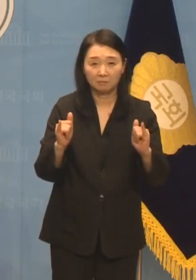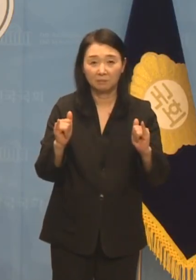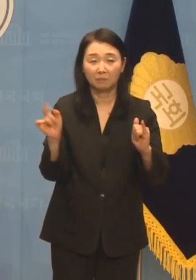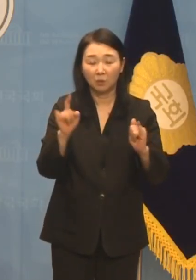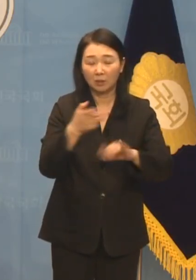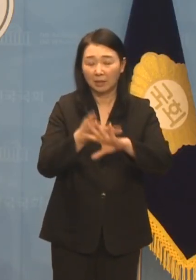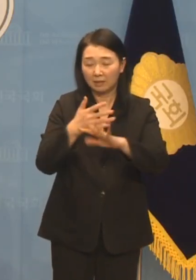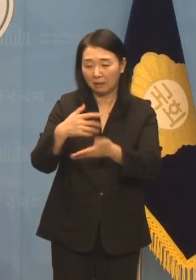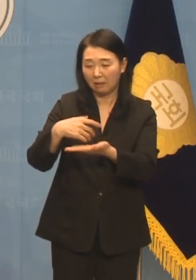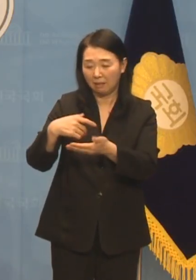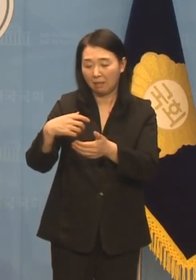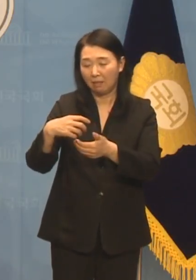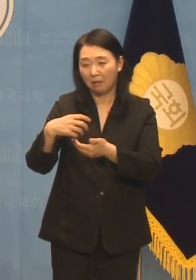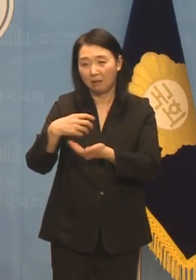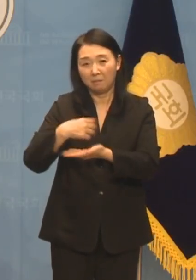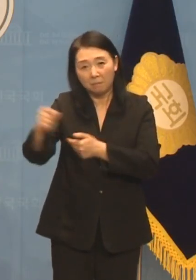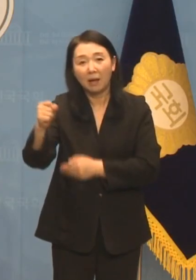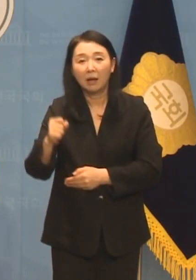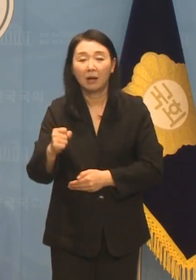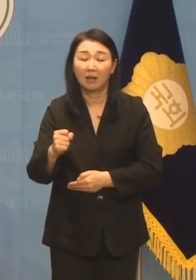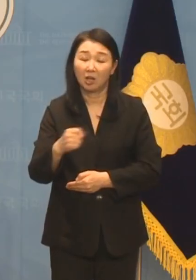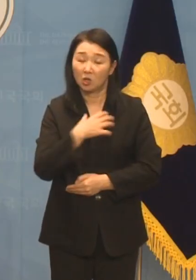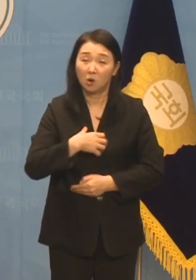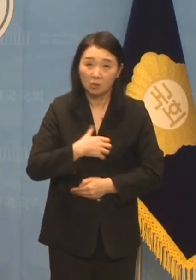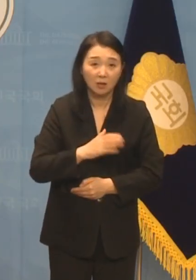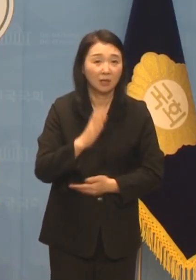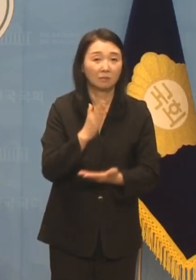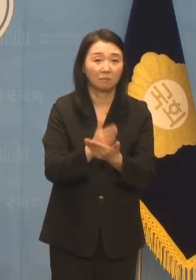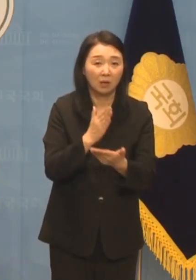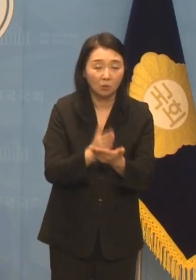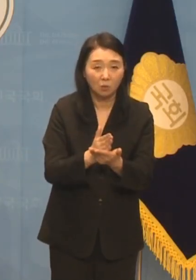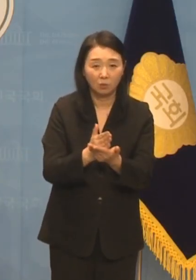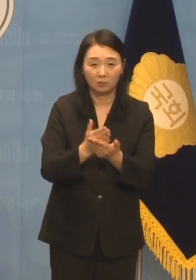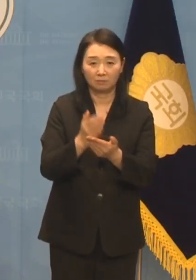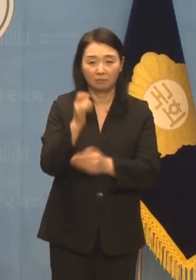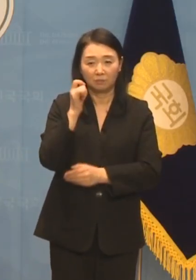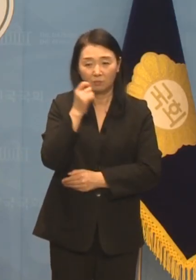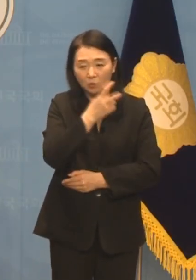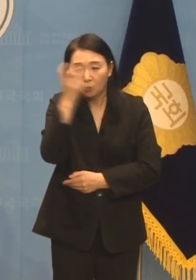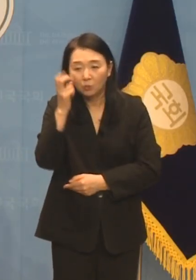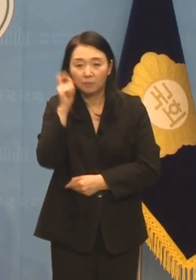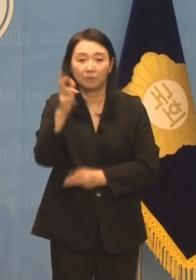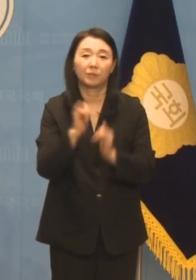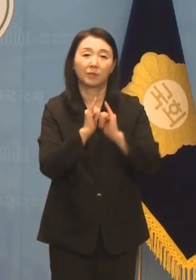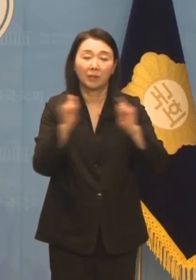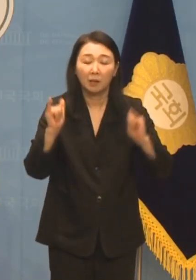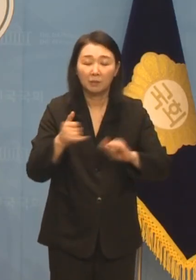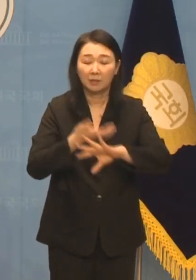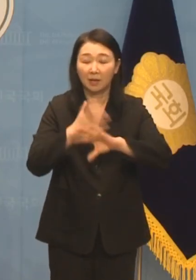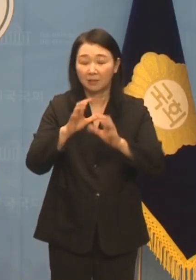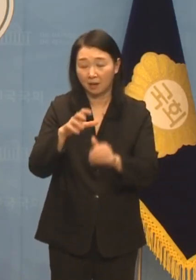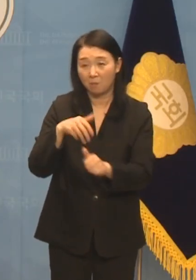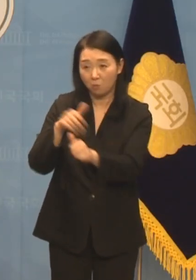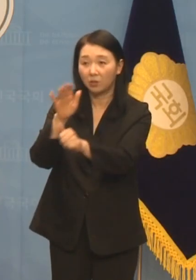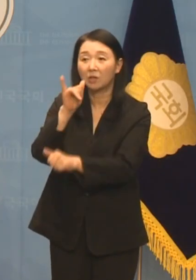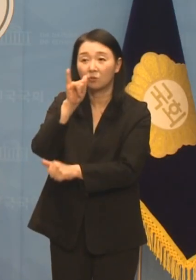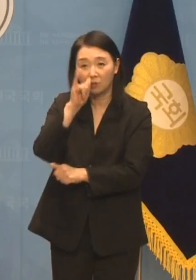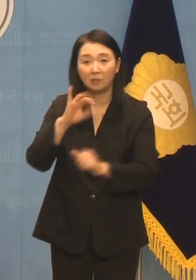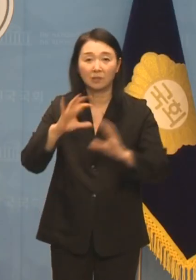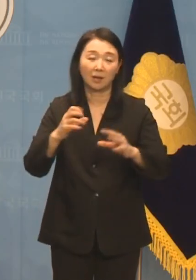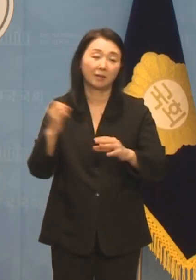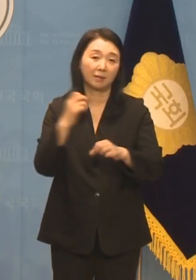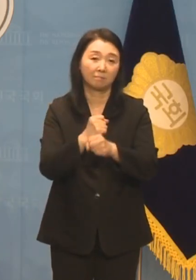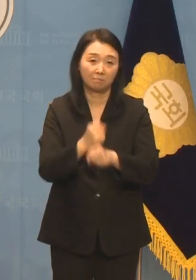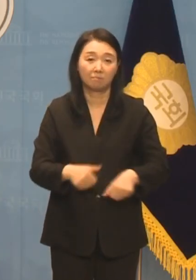아니라 인재를 수출할 수 있는 국가로 거듭나야 합니다. 이를 공고히 할 수